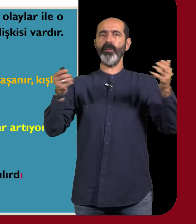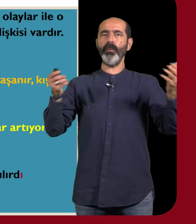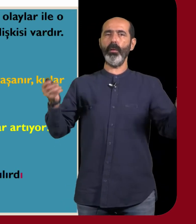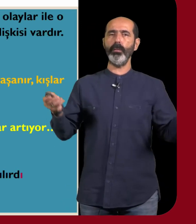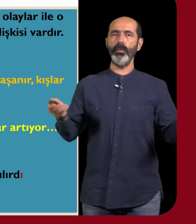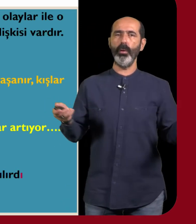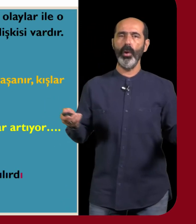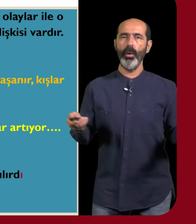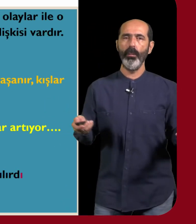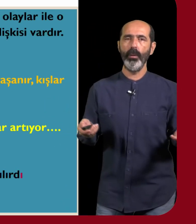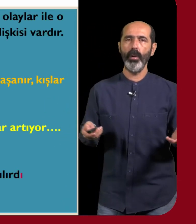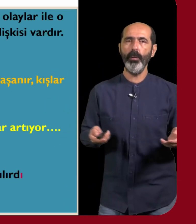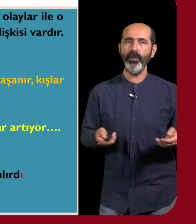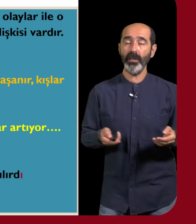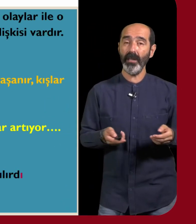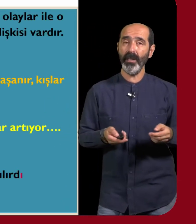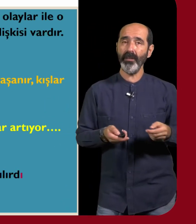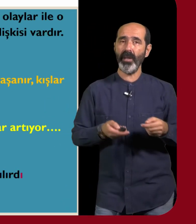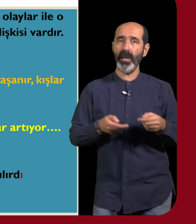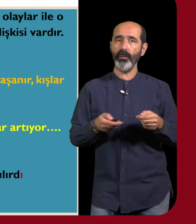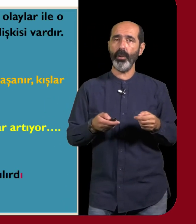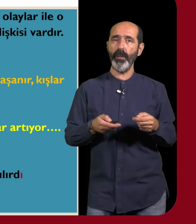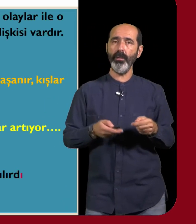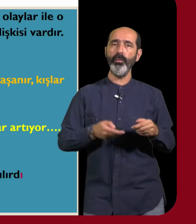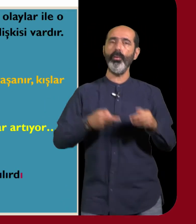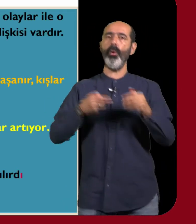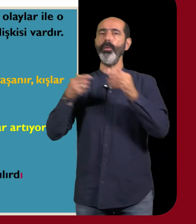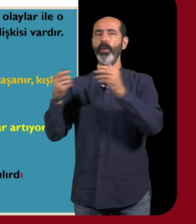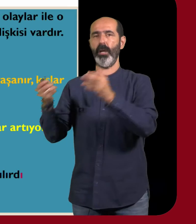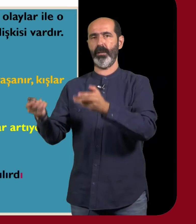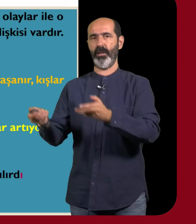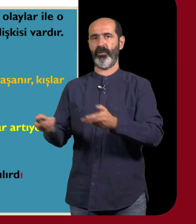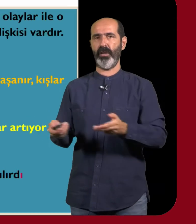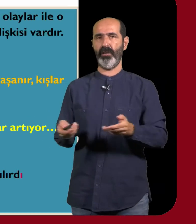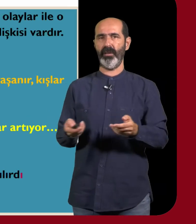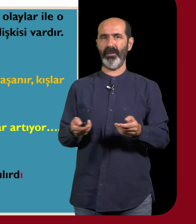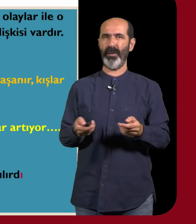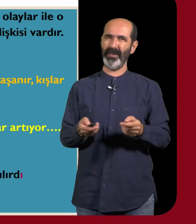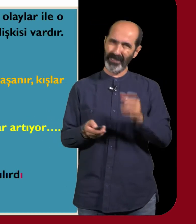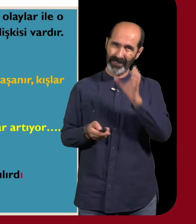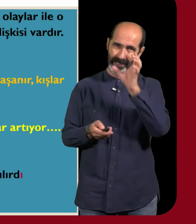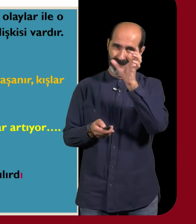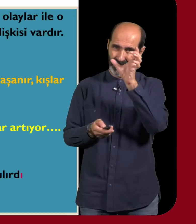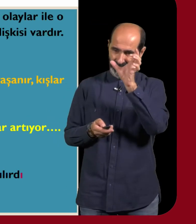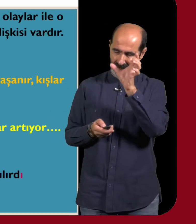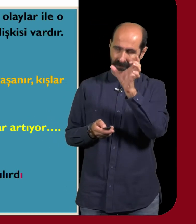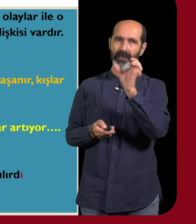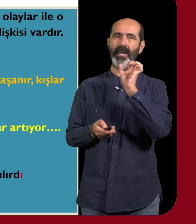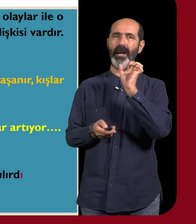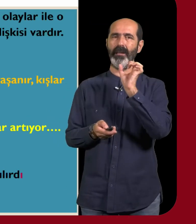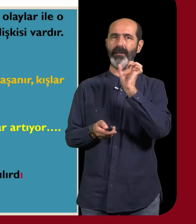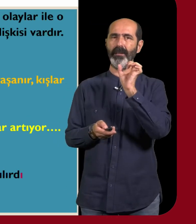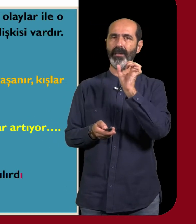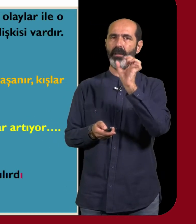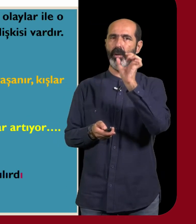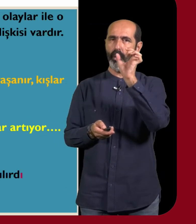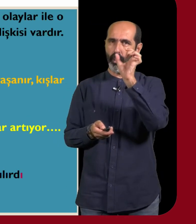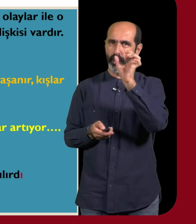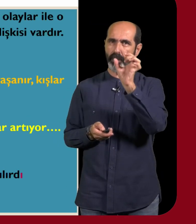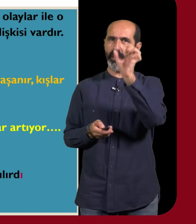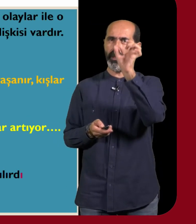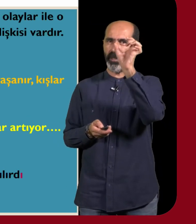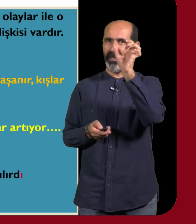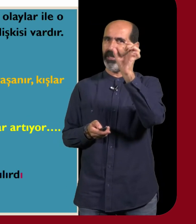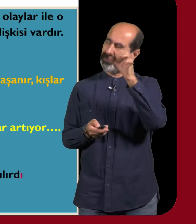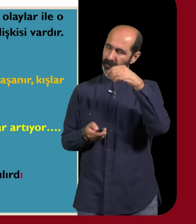Çok fazla olduğu böceklerden zarar görmenin yoğun olarak yaşandığı ifade yılları değerlendirirken